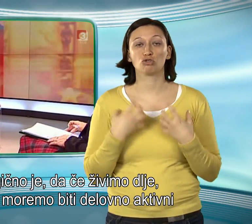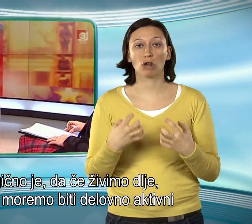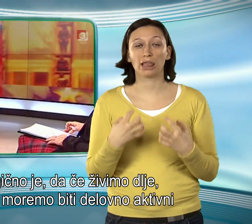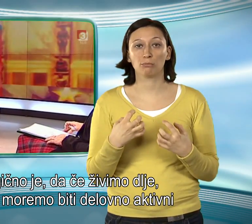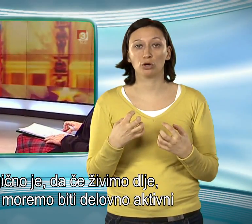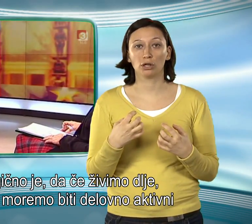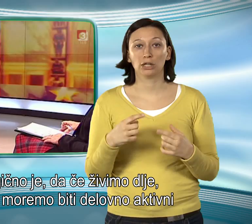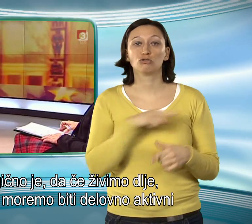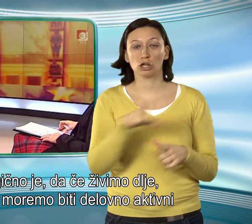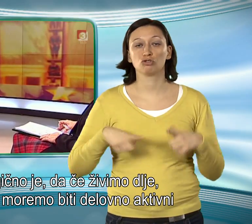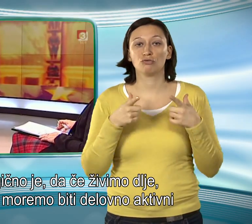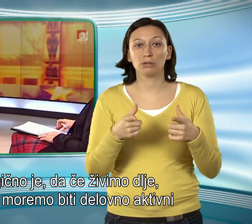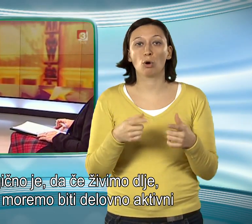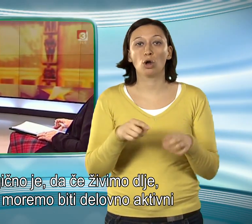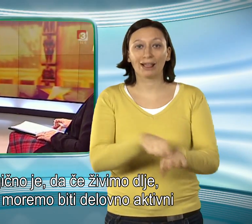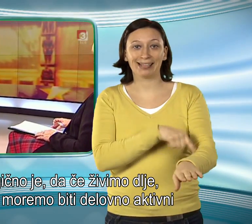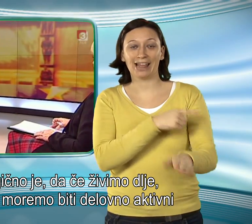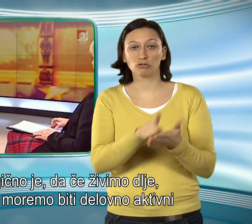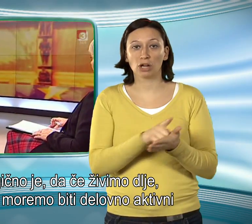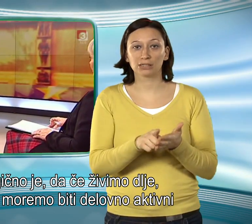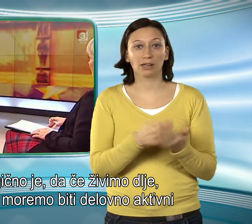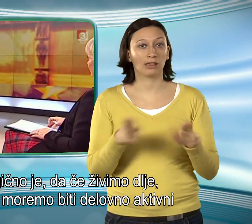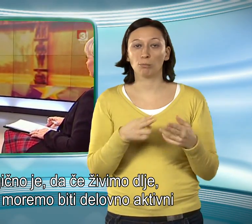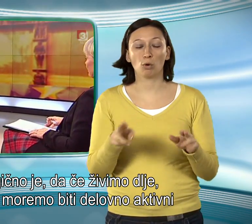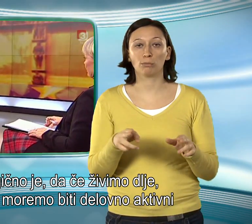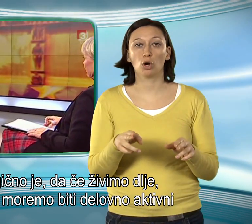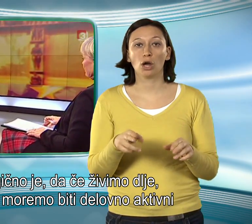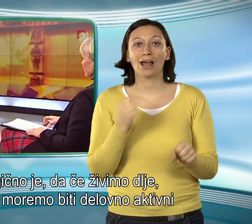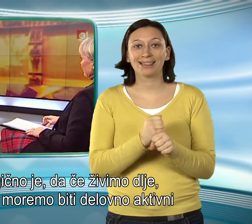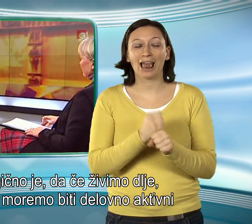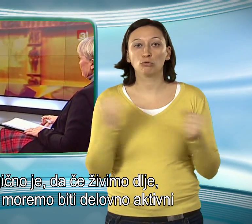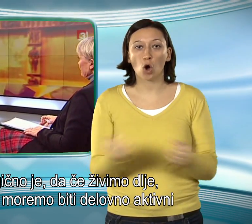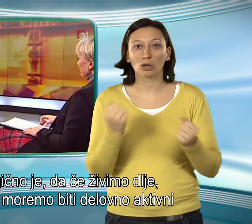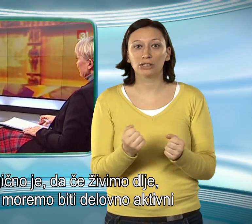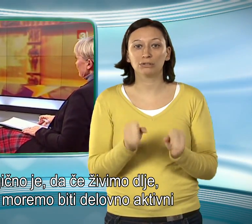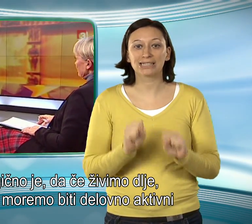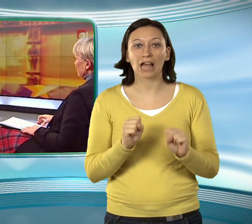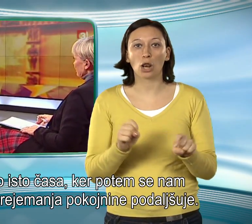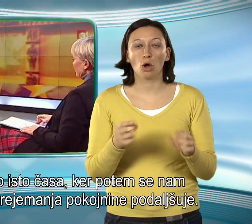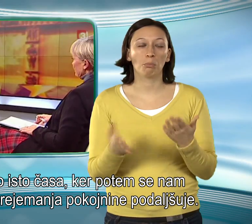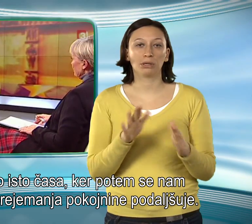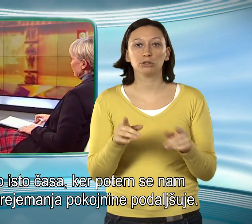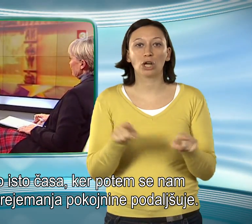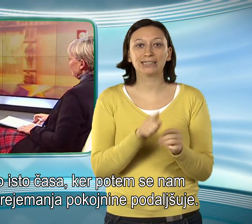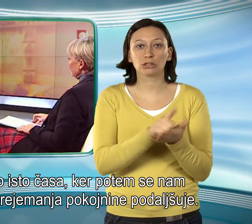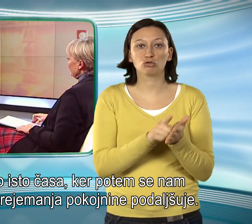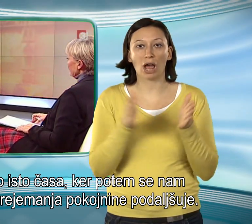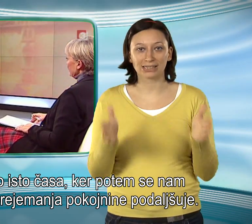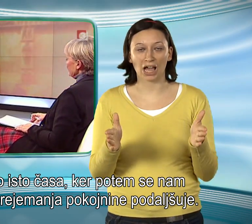če živimo dlje, da ne moramo biti seveda delovno aktivni pa skozi približno samo isto